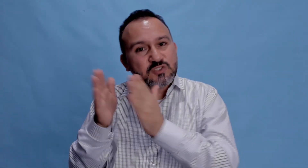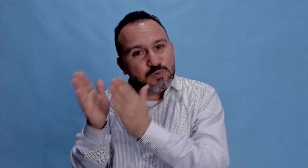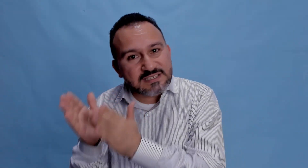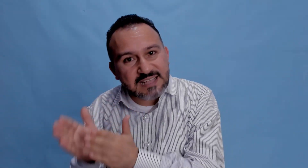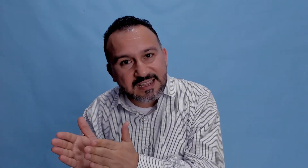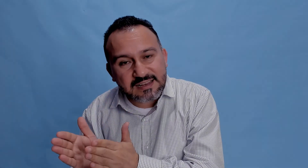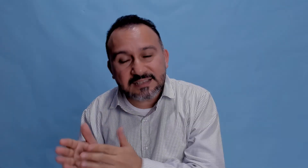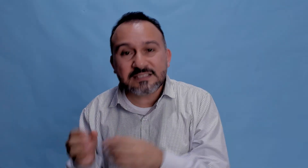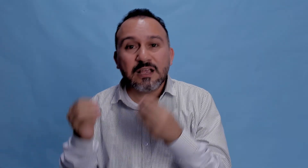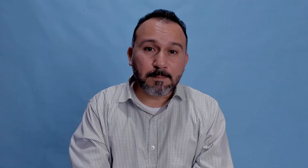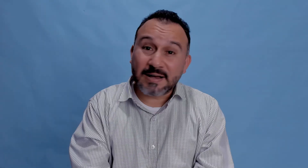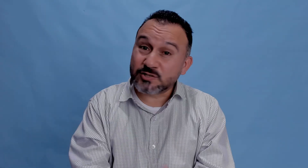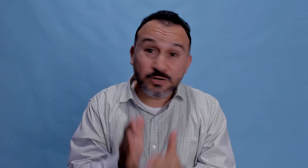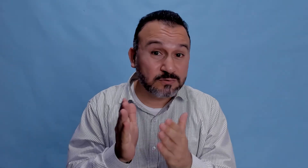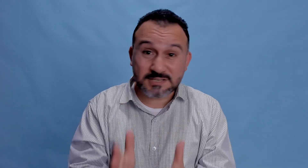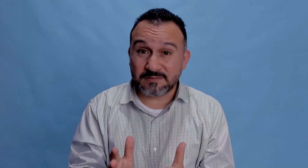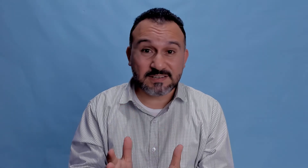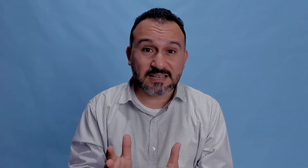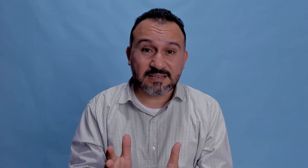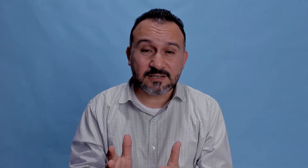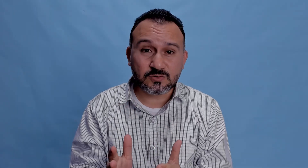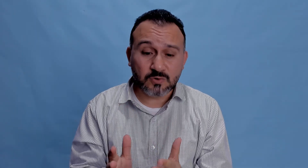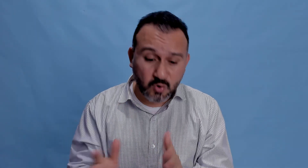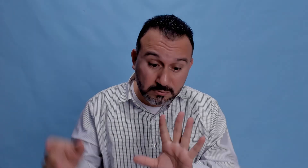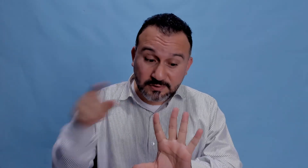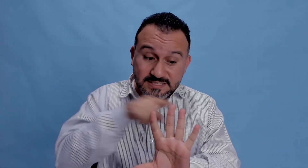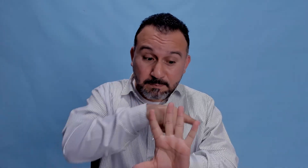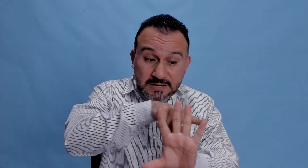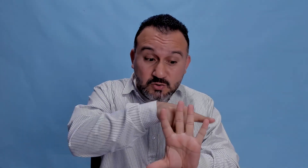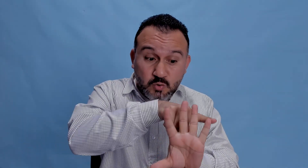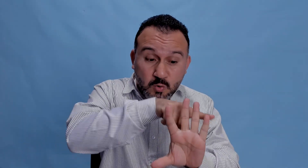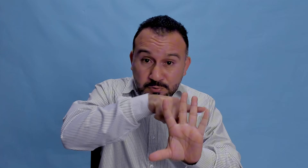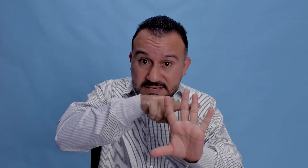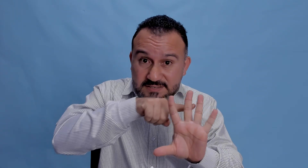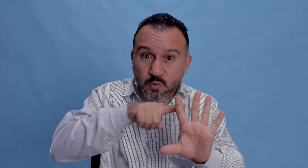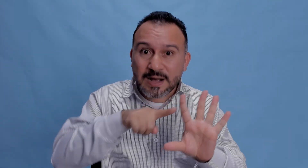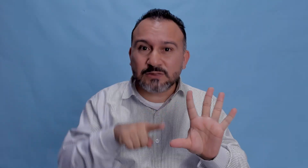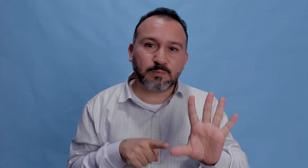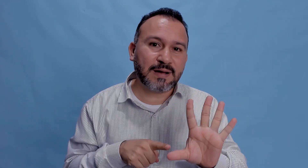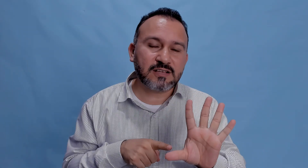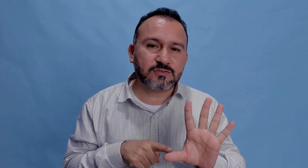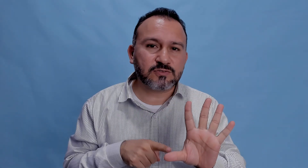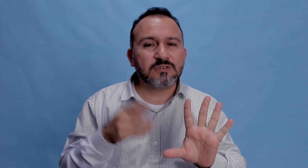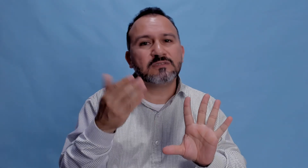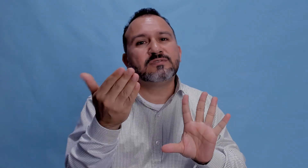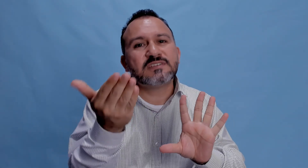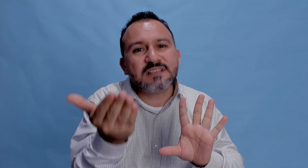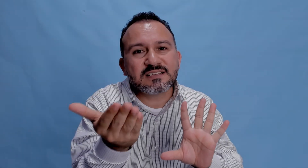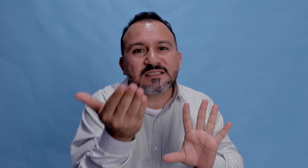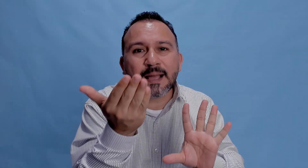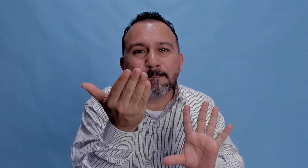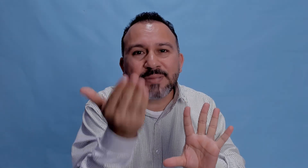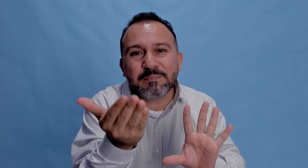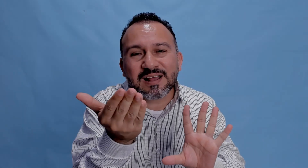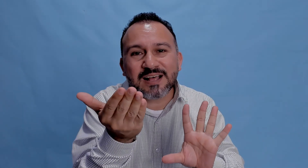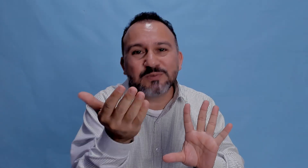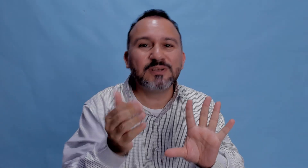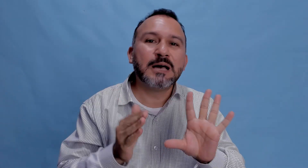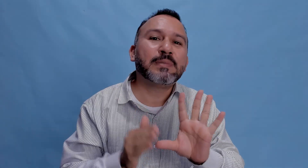suas técnicas, mas quando você fizer isso, como você passou por esses quatro passos, você está preparado para